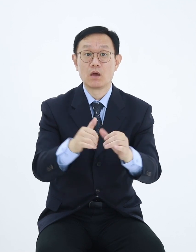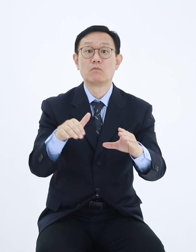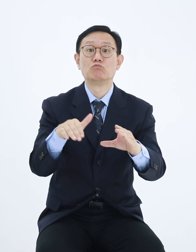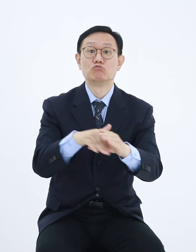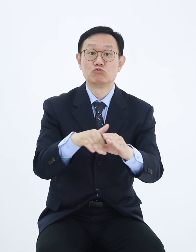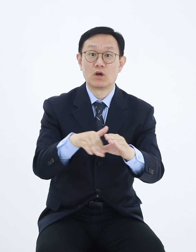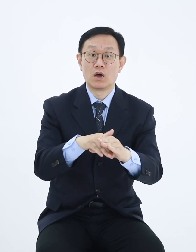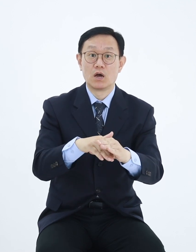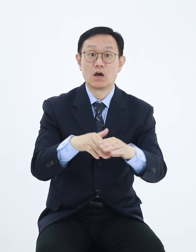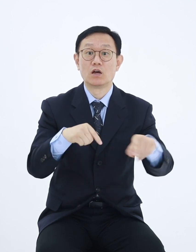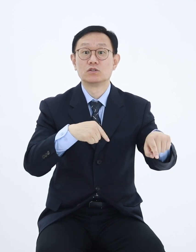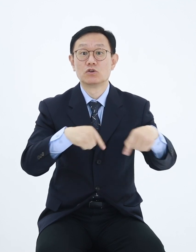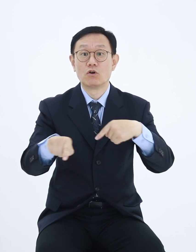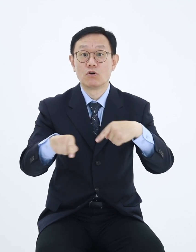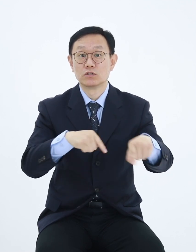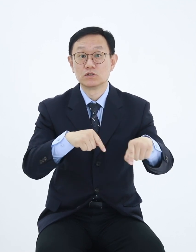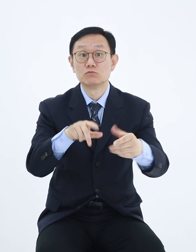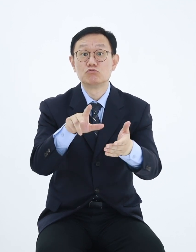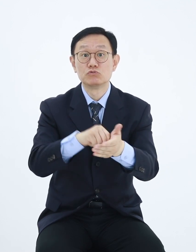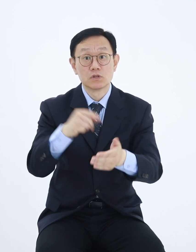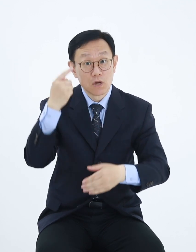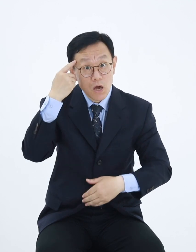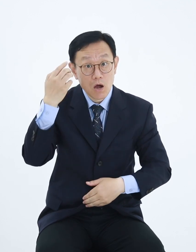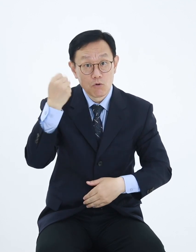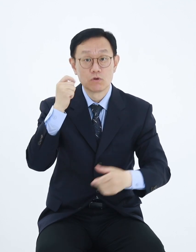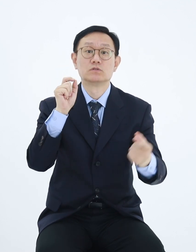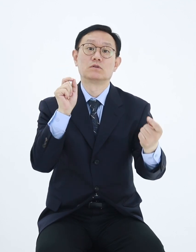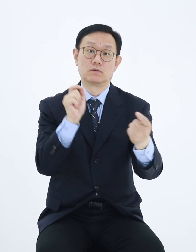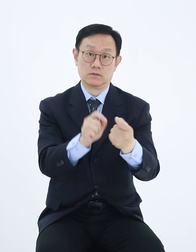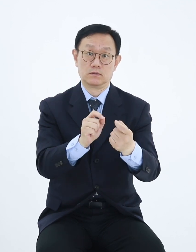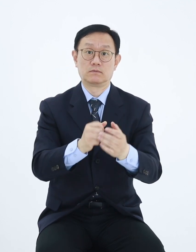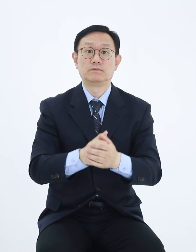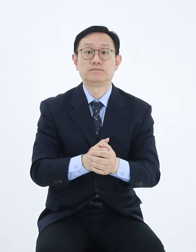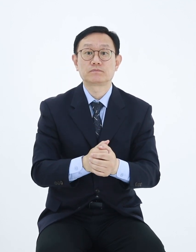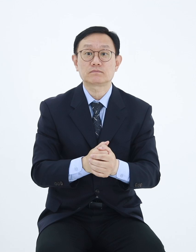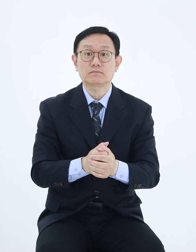문화, 정치적 문제로 인식하고 접근한다는 것입니다.